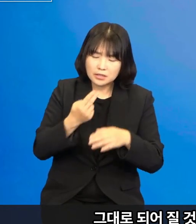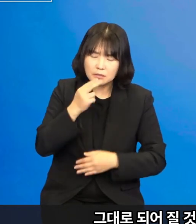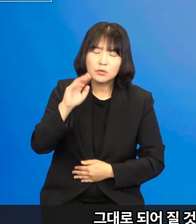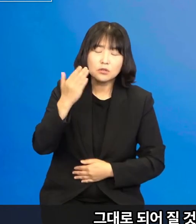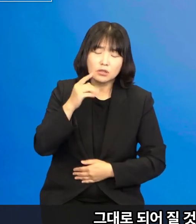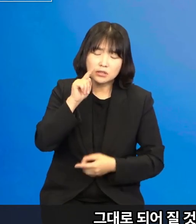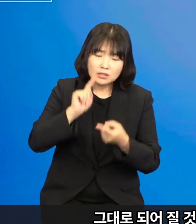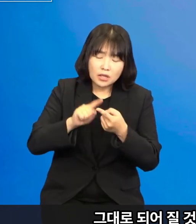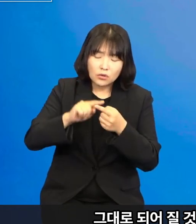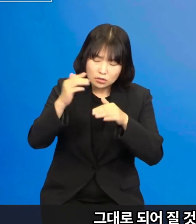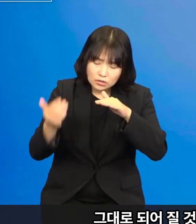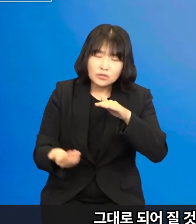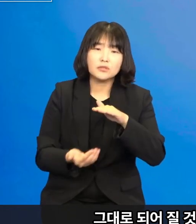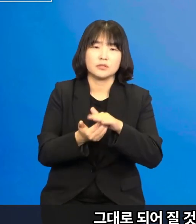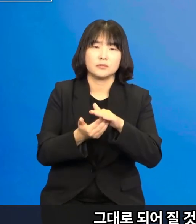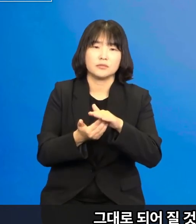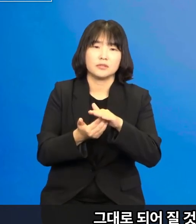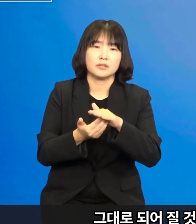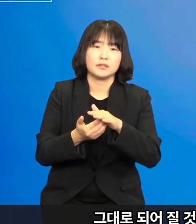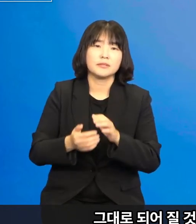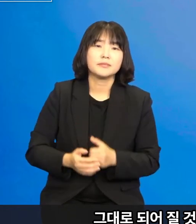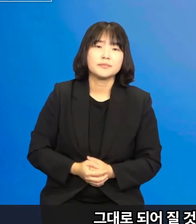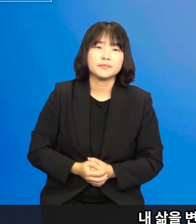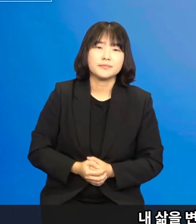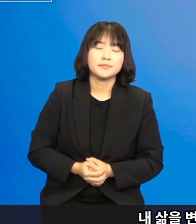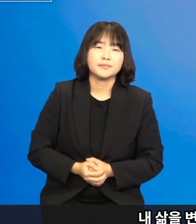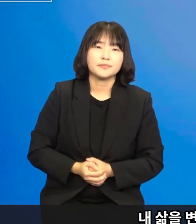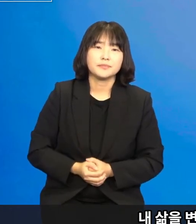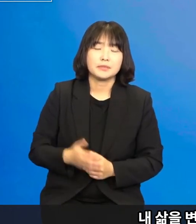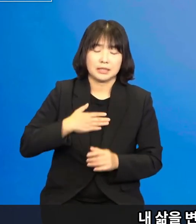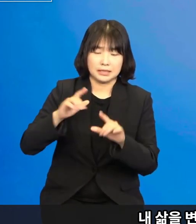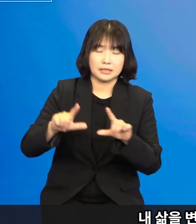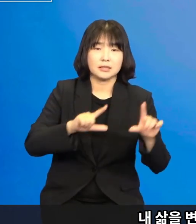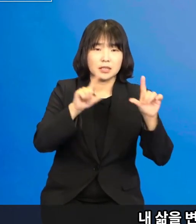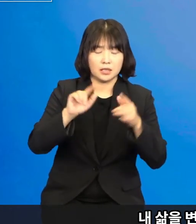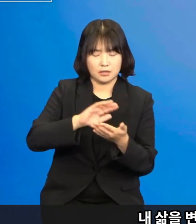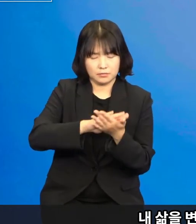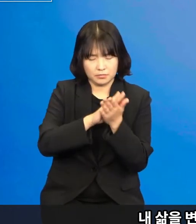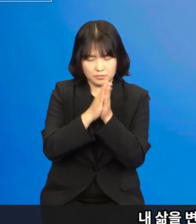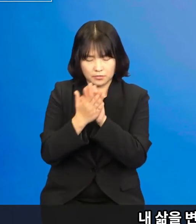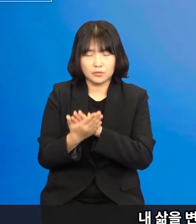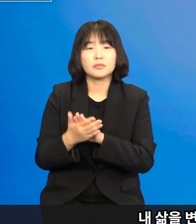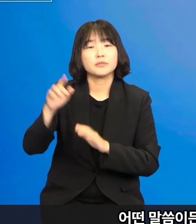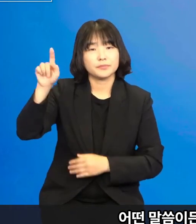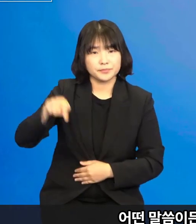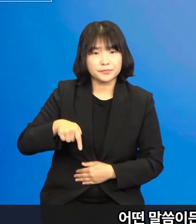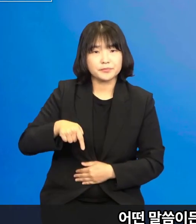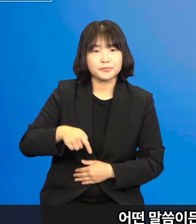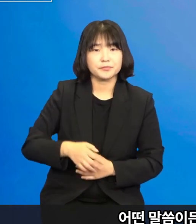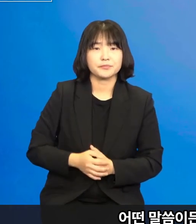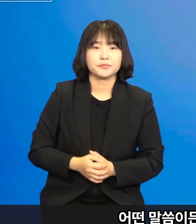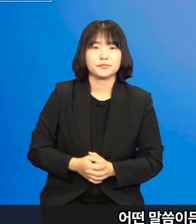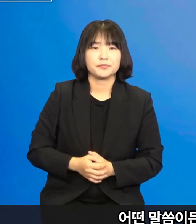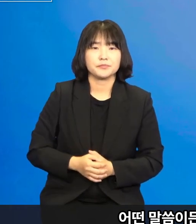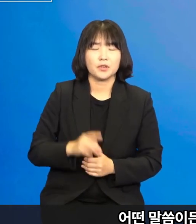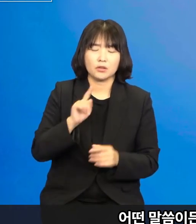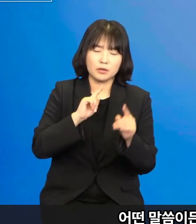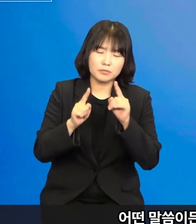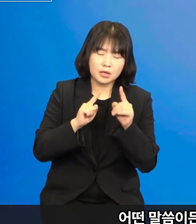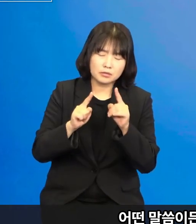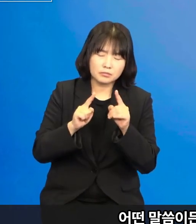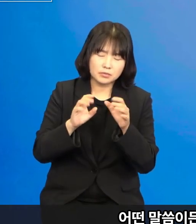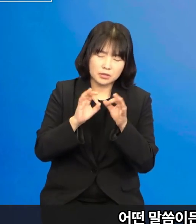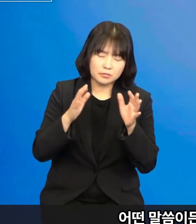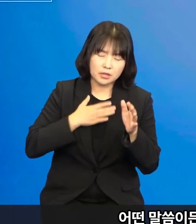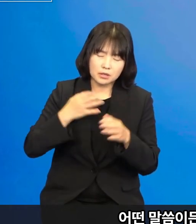되어질 것입니다. 실제가 될 것입니다. 내 삶을 변화시키실 것입니다. 어떤 말씀이든 나에게